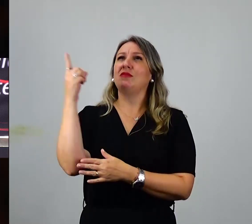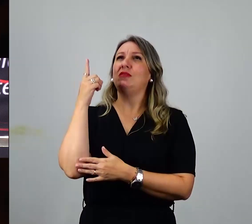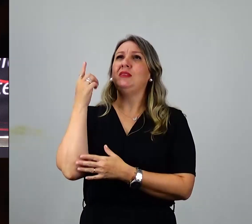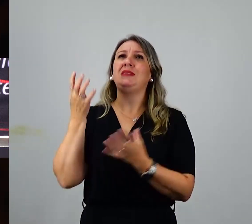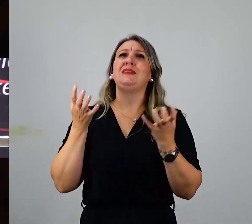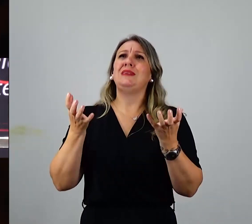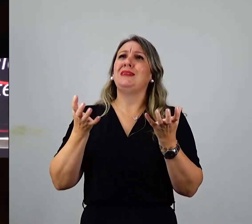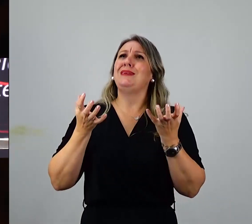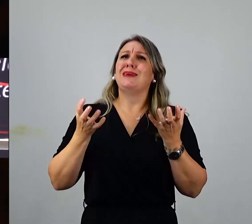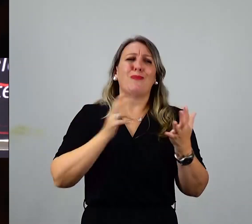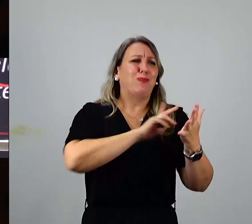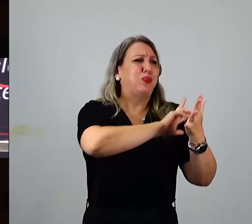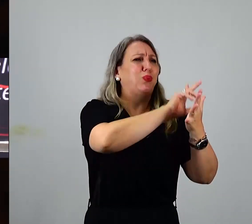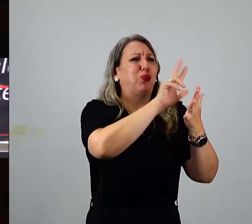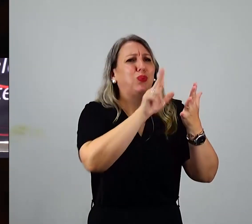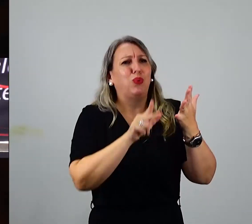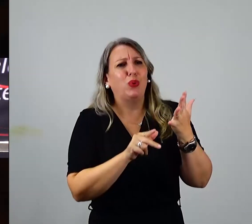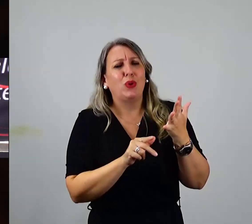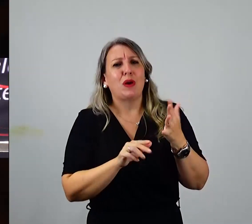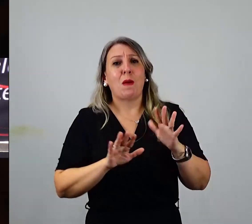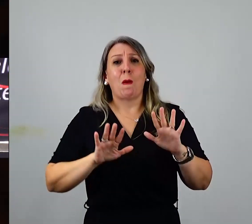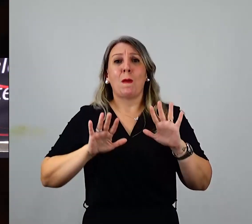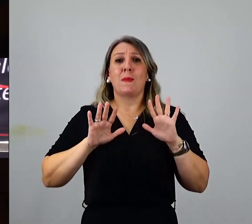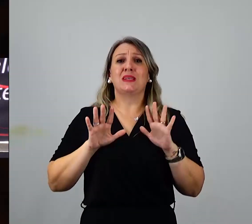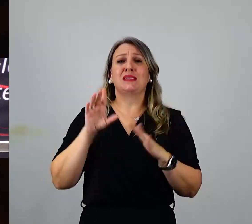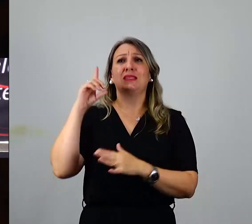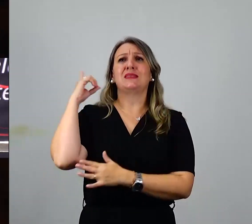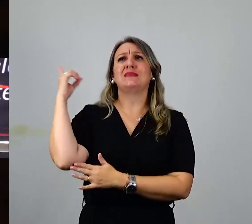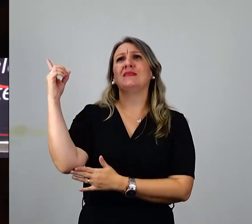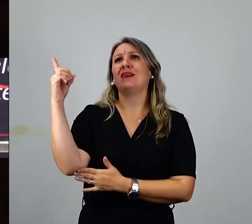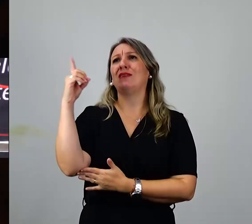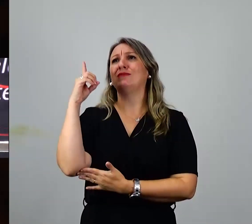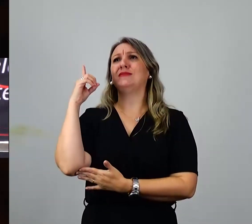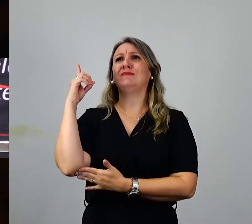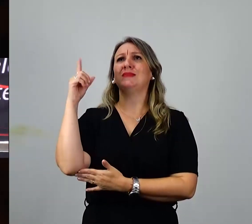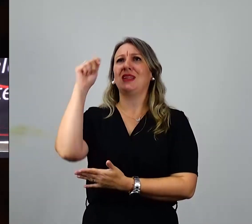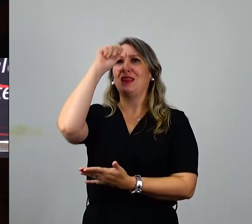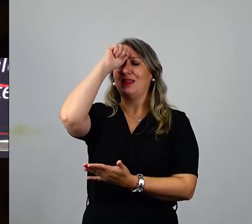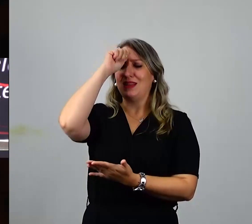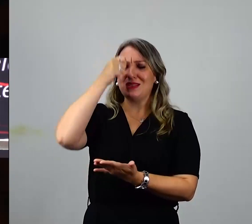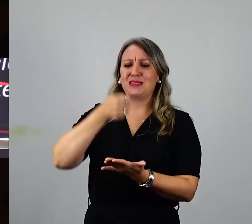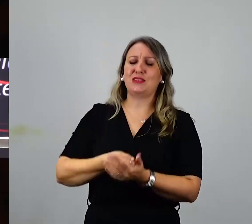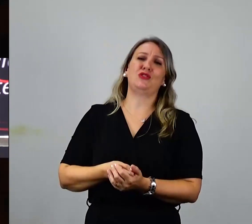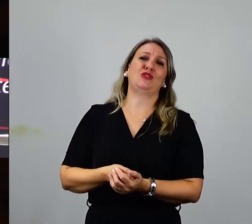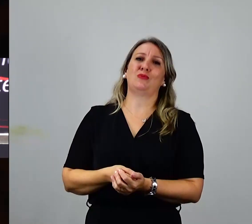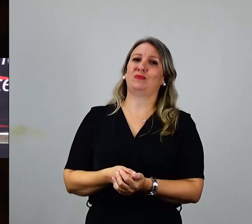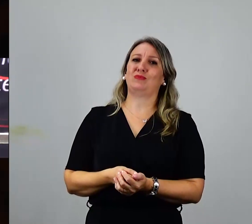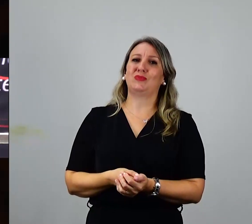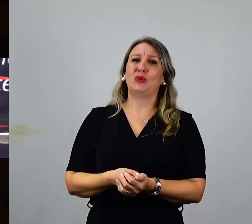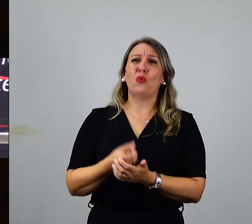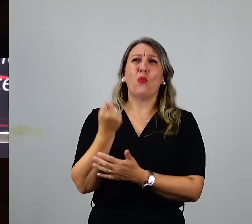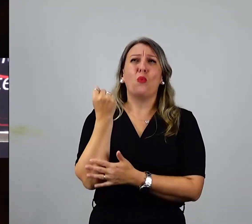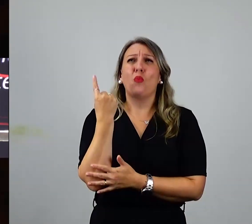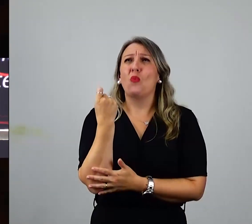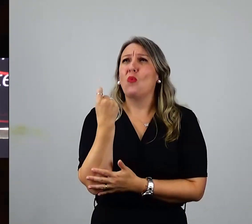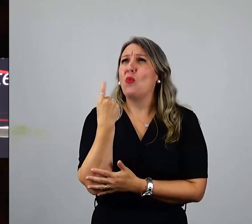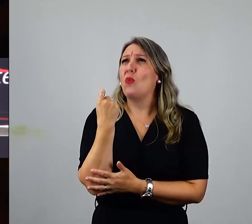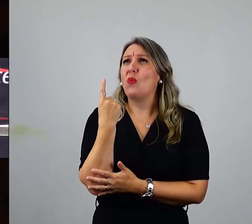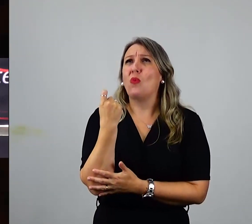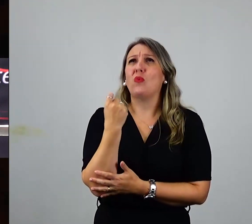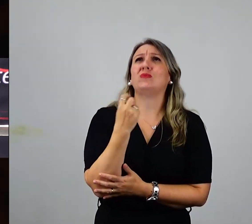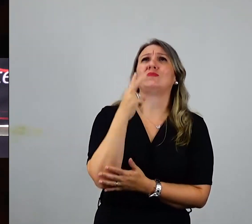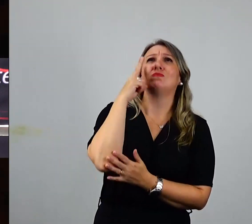coisas. Mas aqui ele tomou uma decisão, não, eu vou buscar uma coisa.